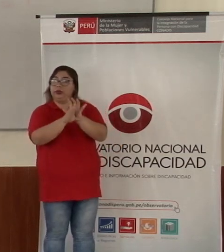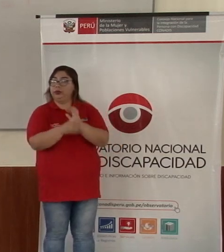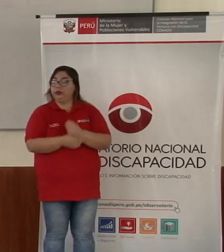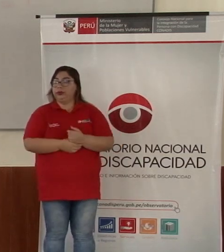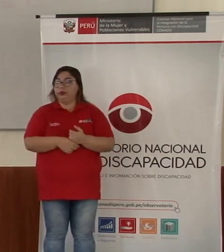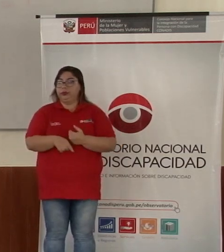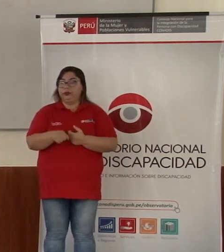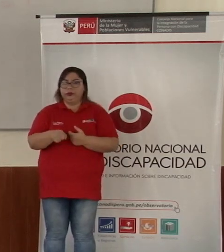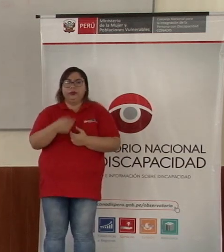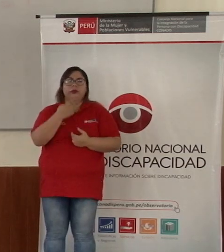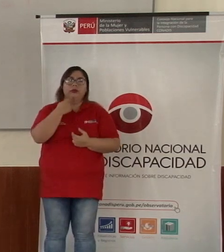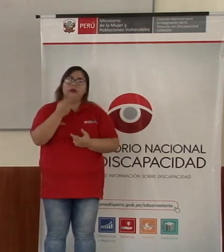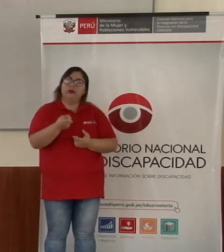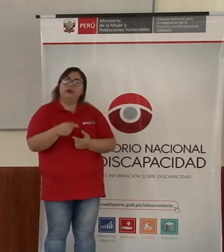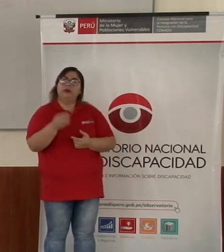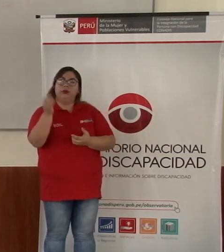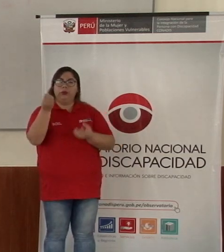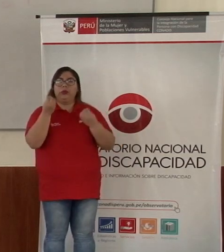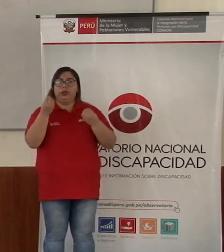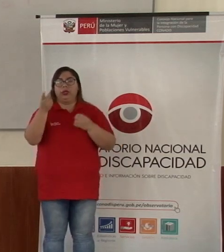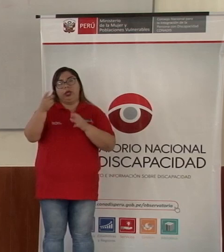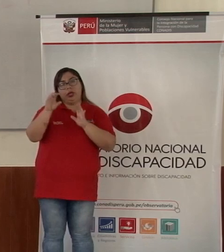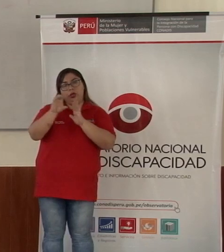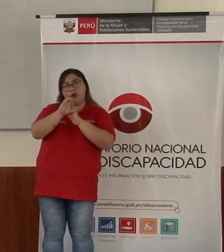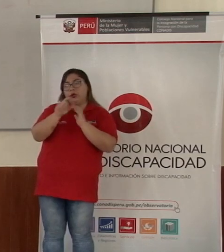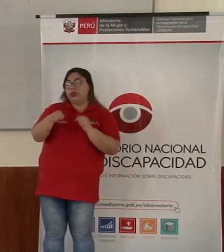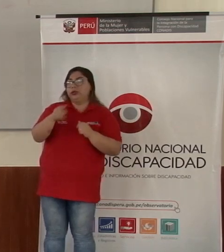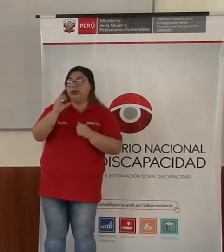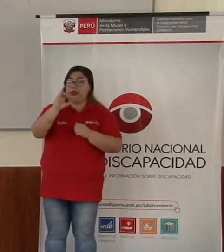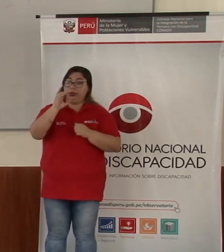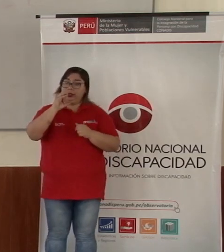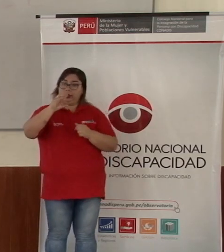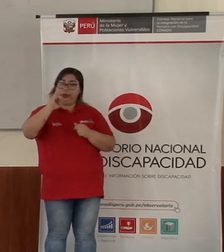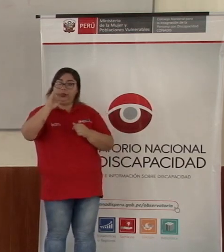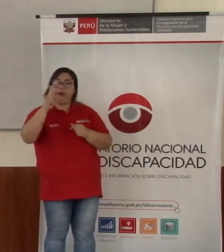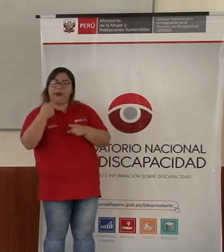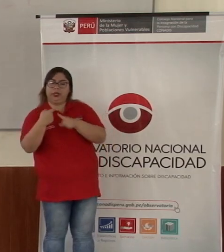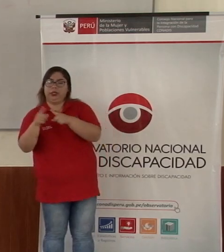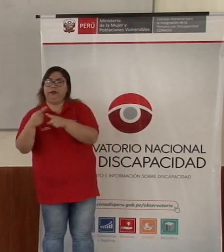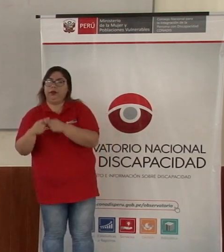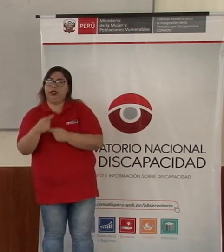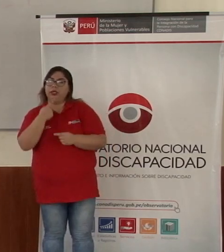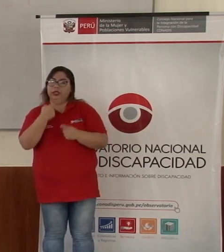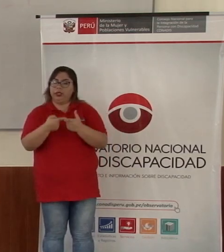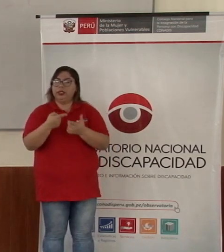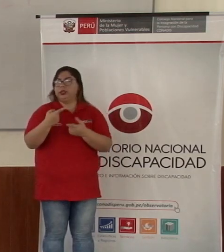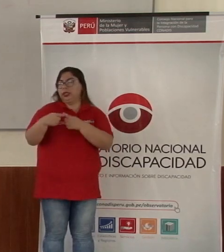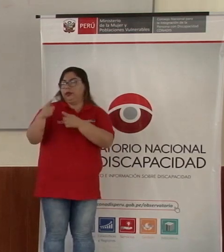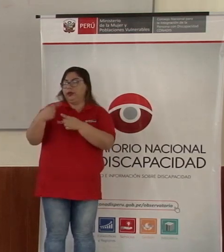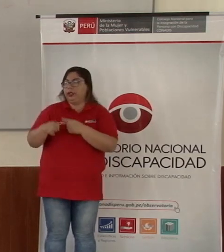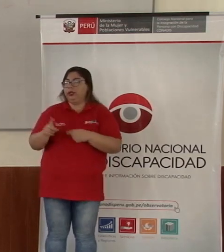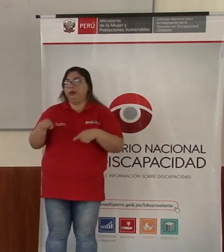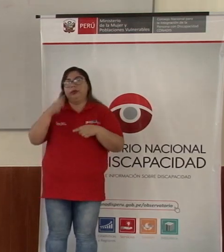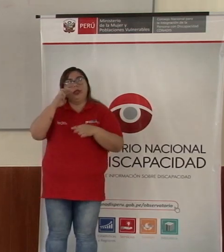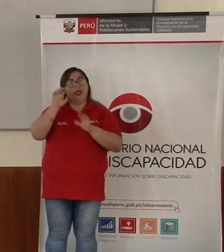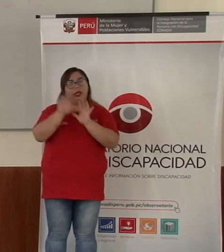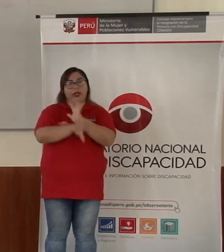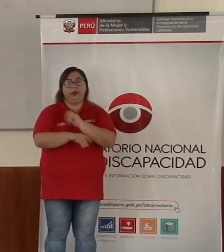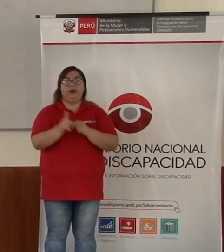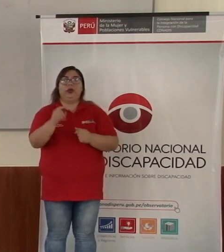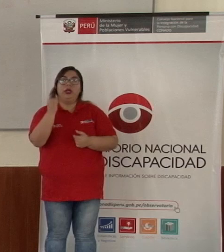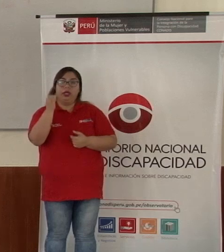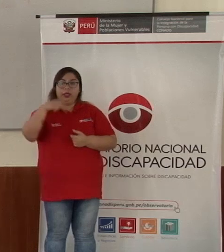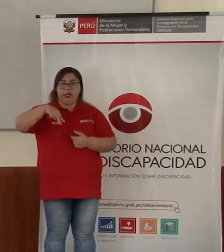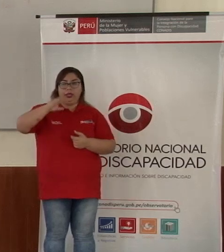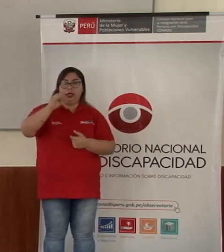es así? ¿Por qué el Código Civil es distinto? ¿Por qué el Código Civil decía otras cosas? Como por ejemplo la incapacidad